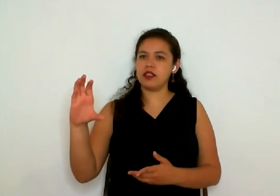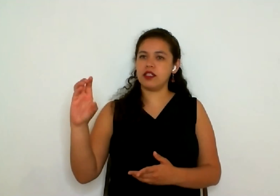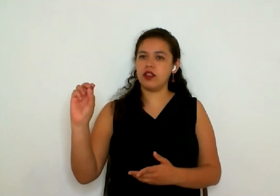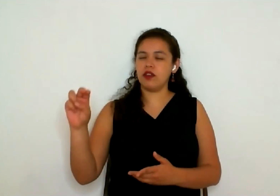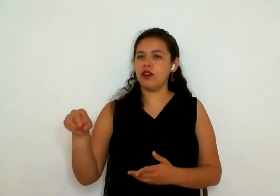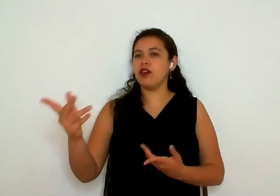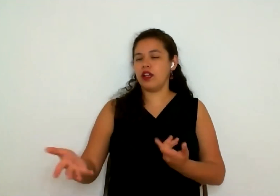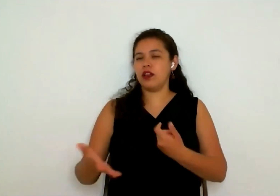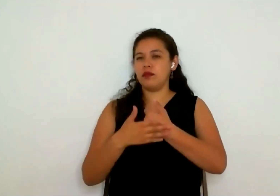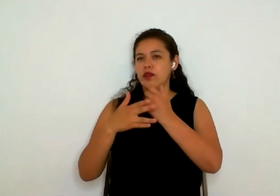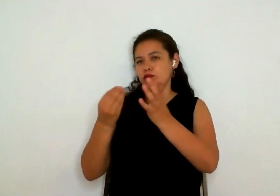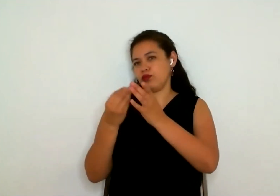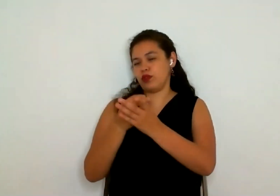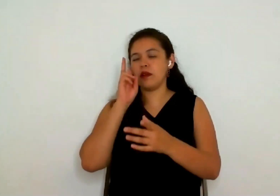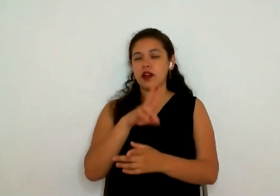es variable